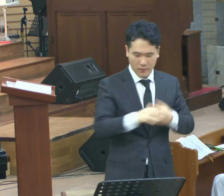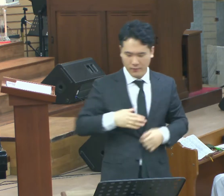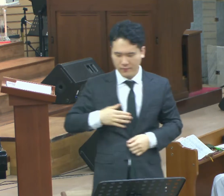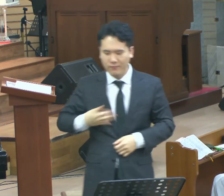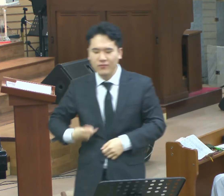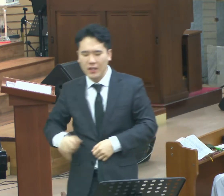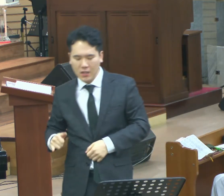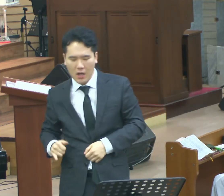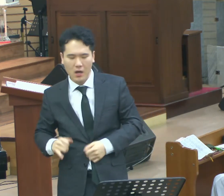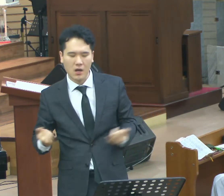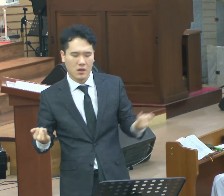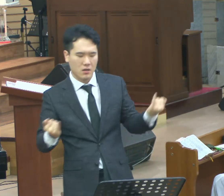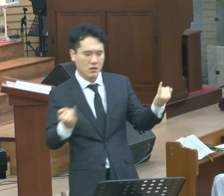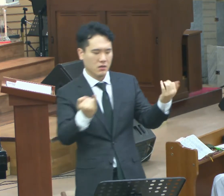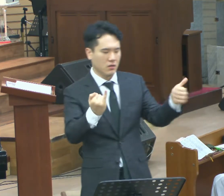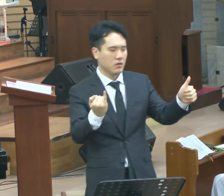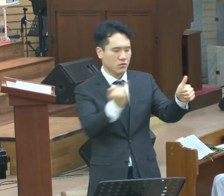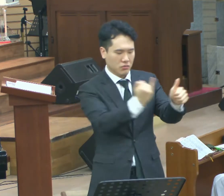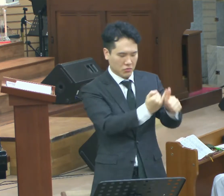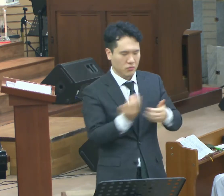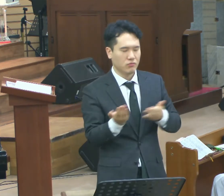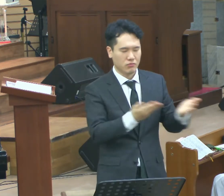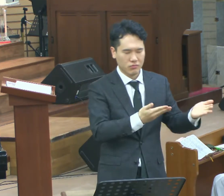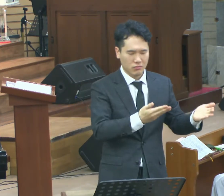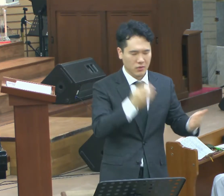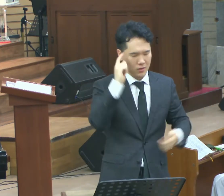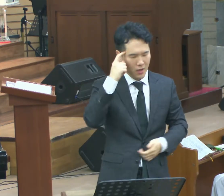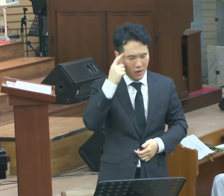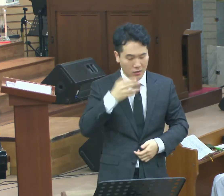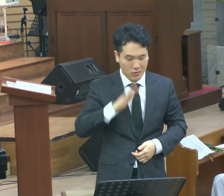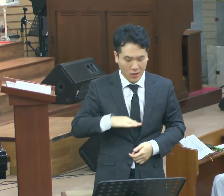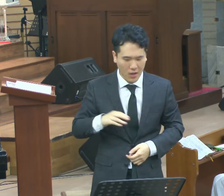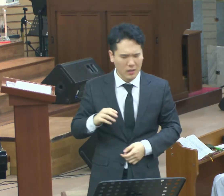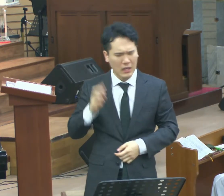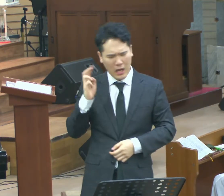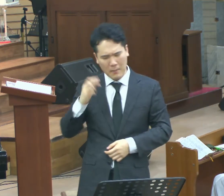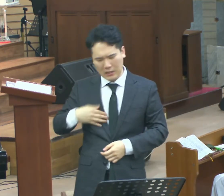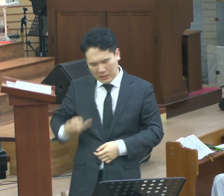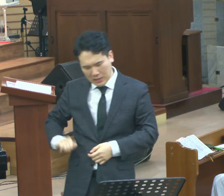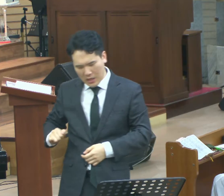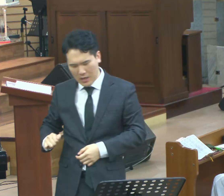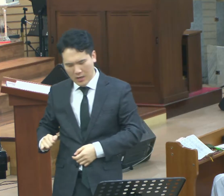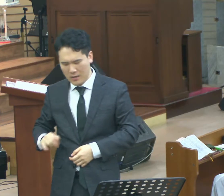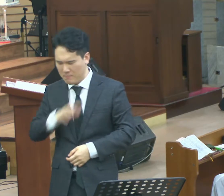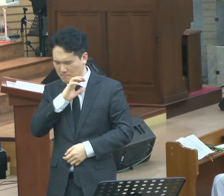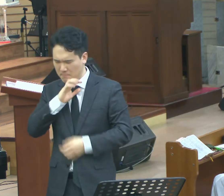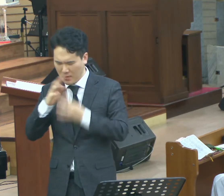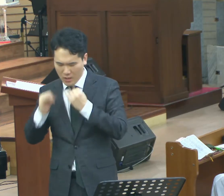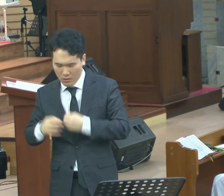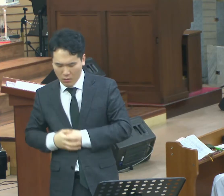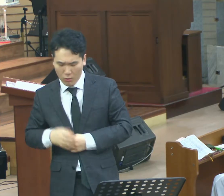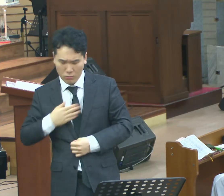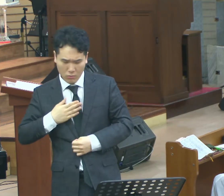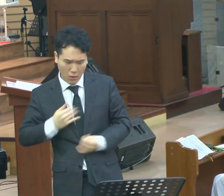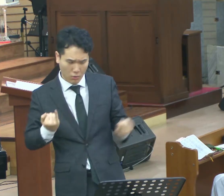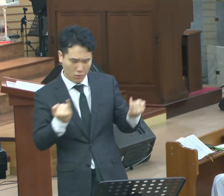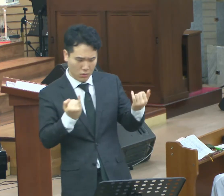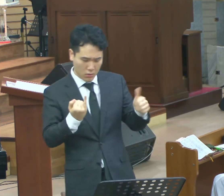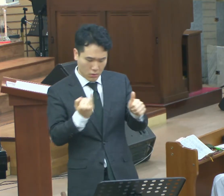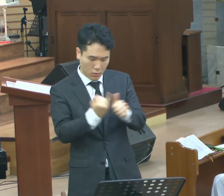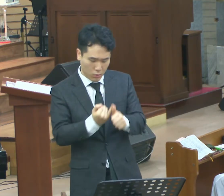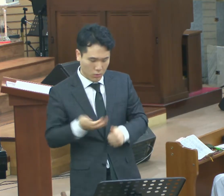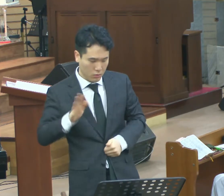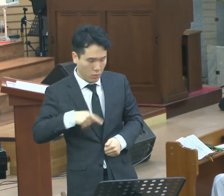것 같아요. 자기 결정권이 있는데 아버지가 그런 식으로 딸을 갖다가 그렇게 그러냐고. 근데 그 당시에는 이제